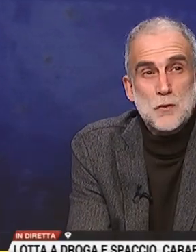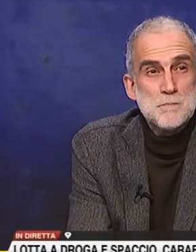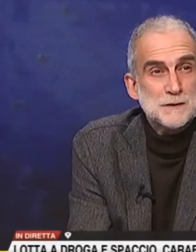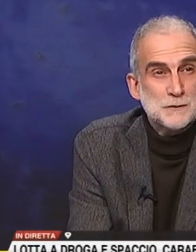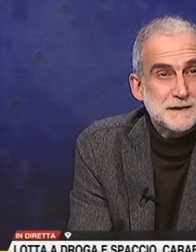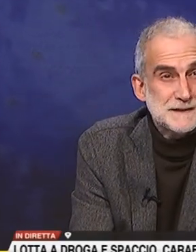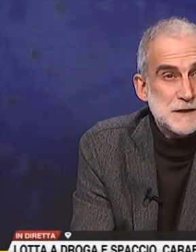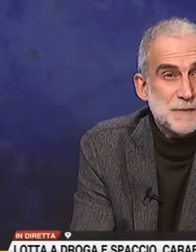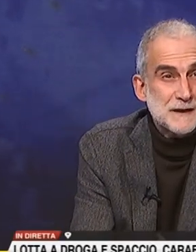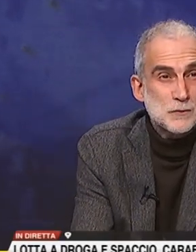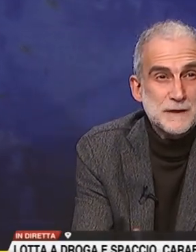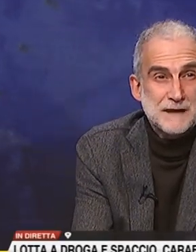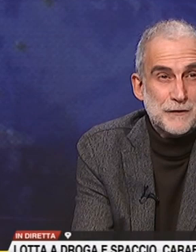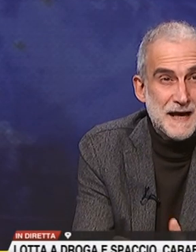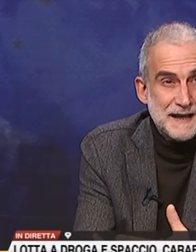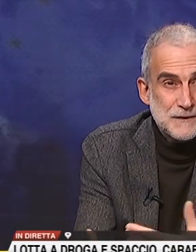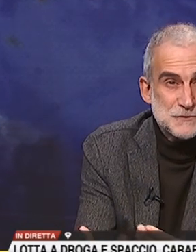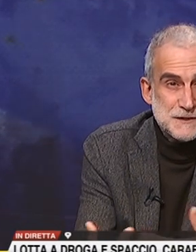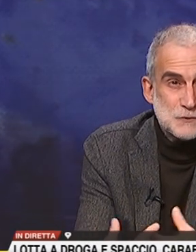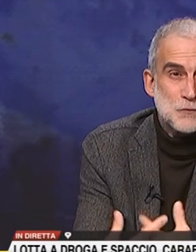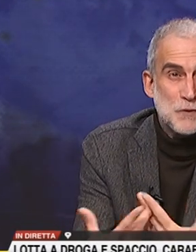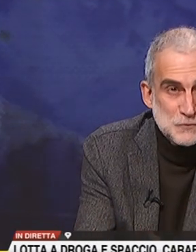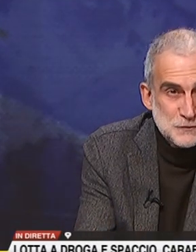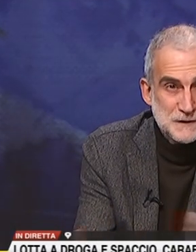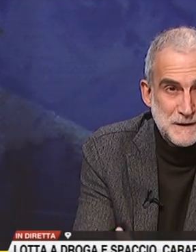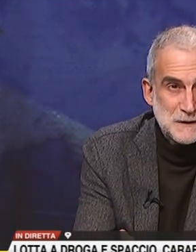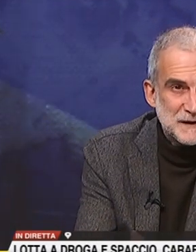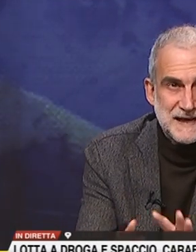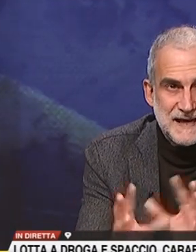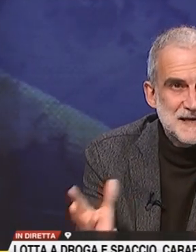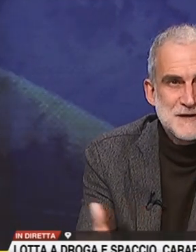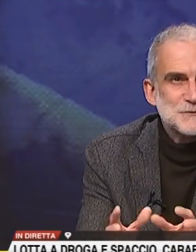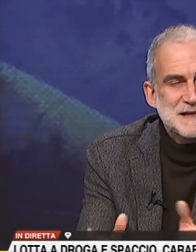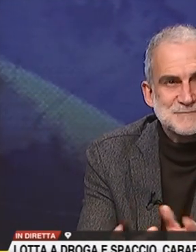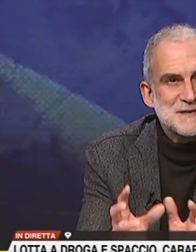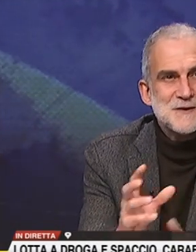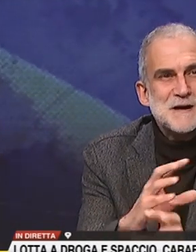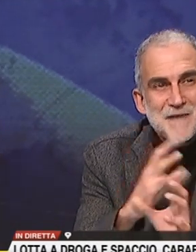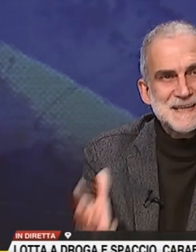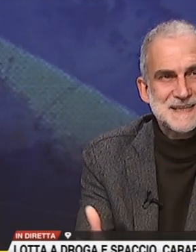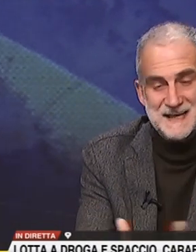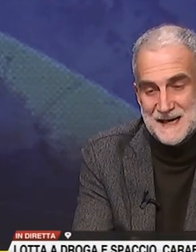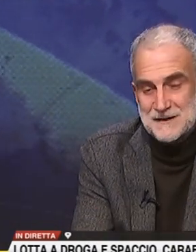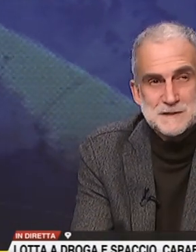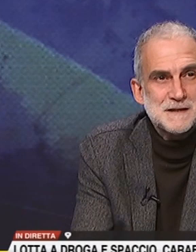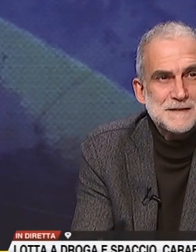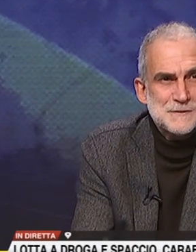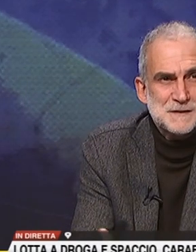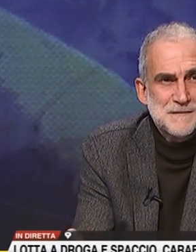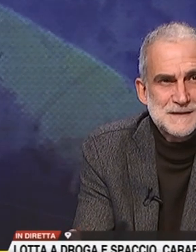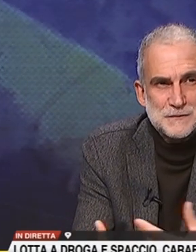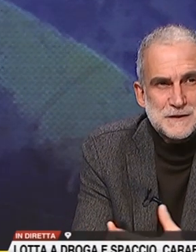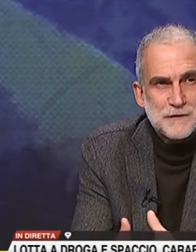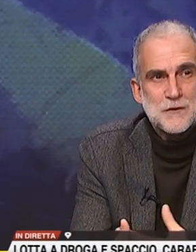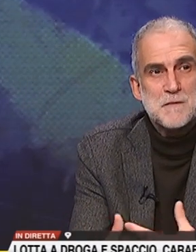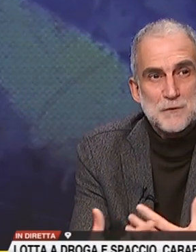sia compito degli operatori lavorare in un senso opposto rispetto a quella che è una falsa idea. I nostri servizi sono